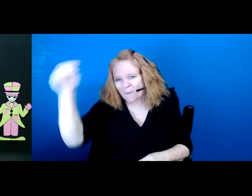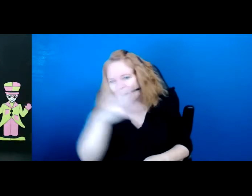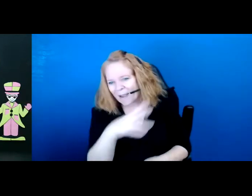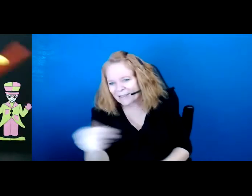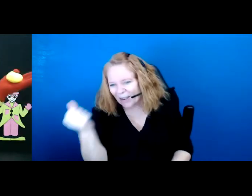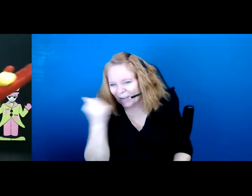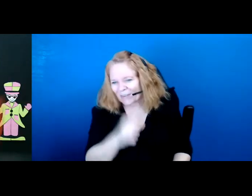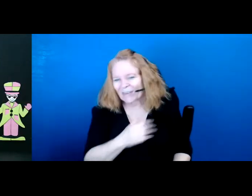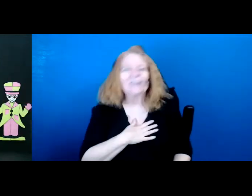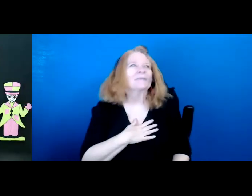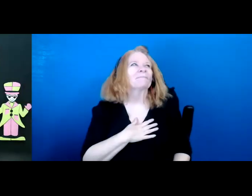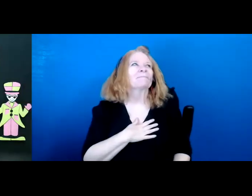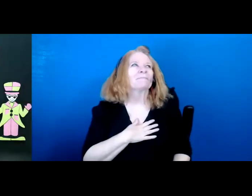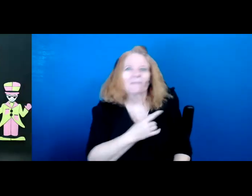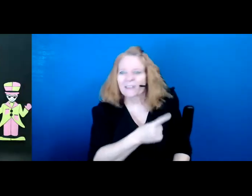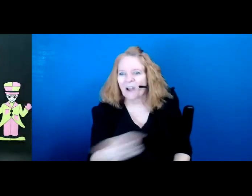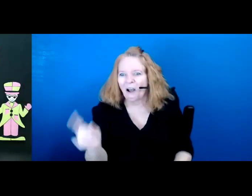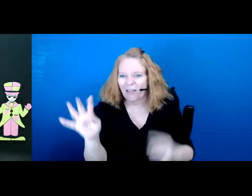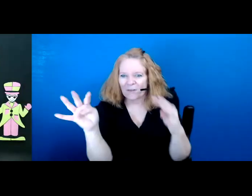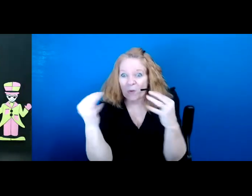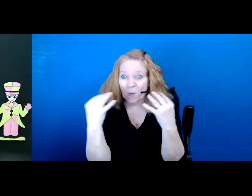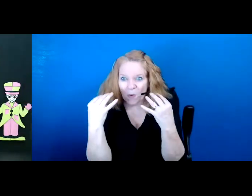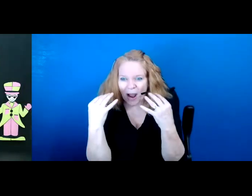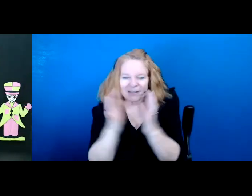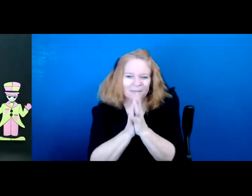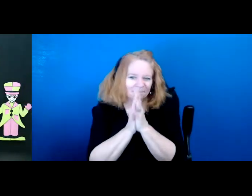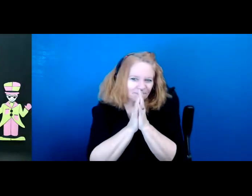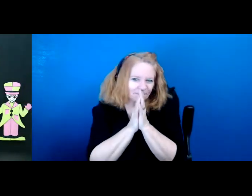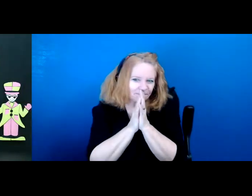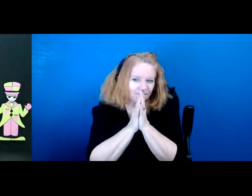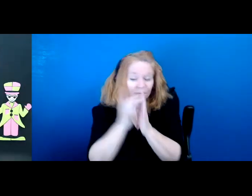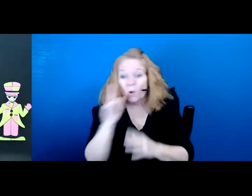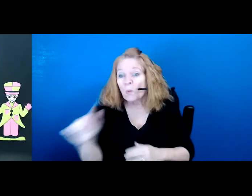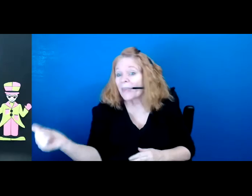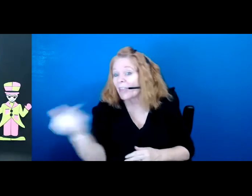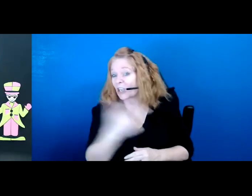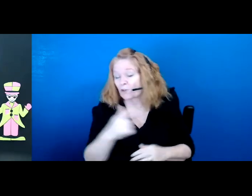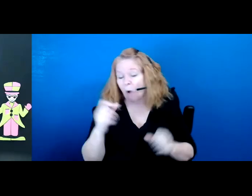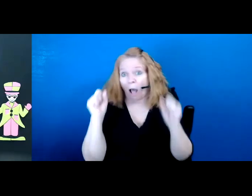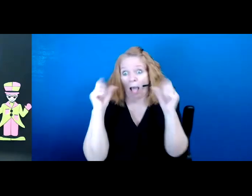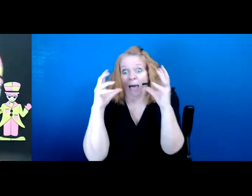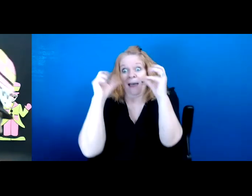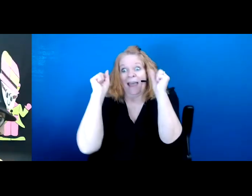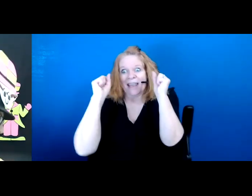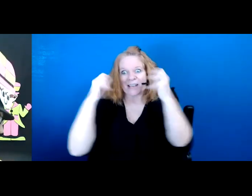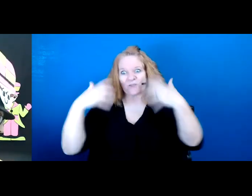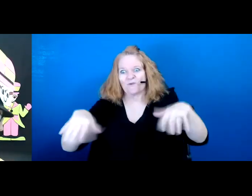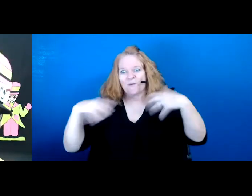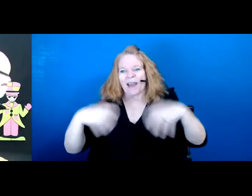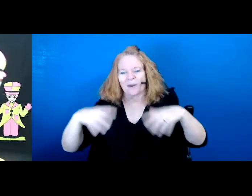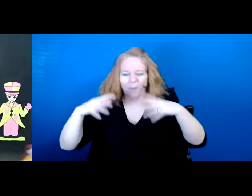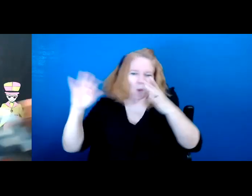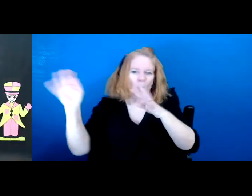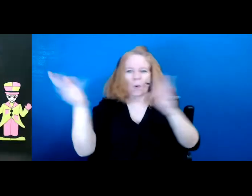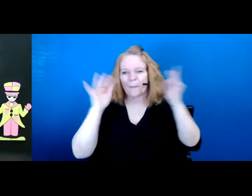niños y niñas cualquier persona que esté mirándonos le damos a muchas muchas muchas gracias y